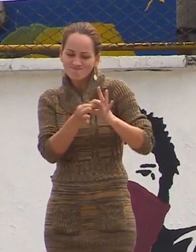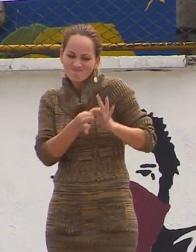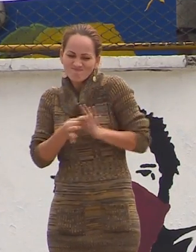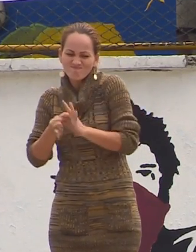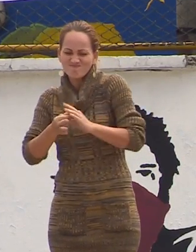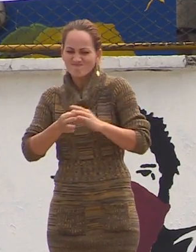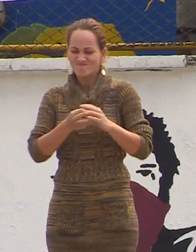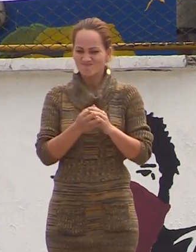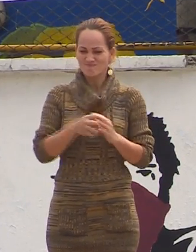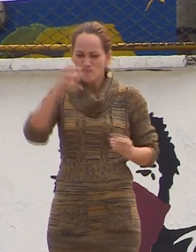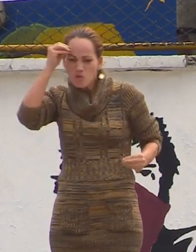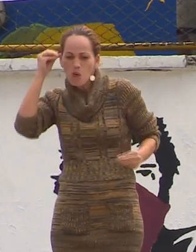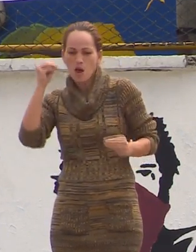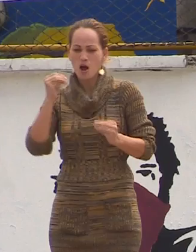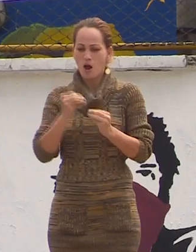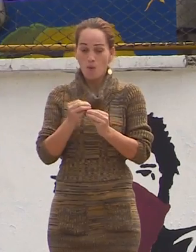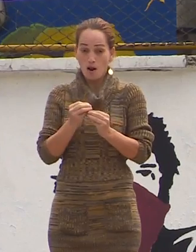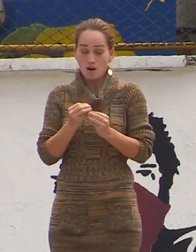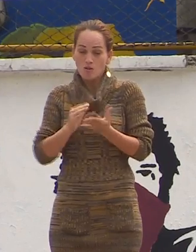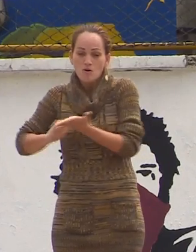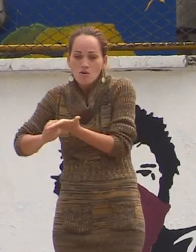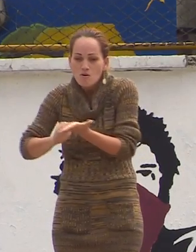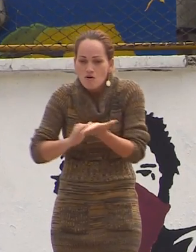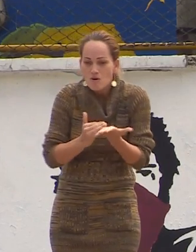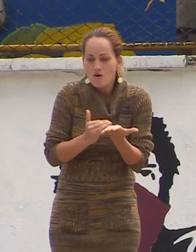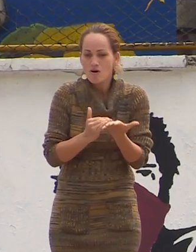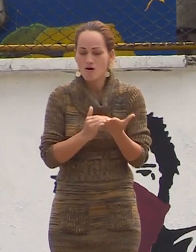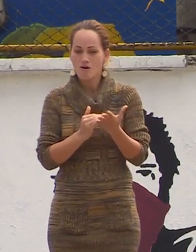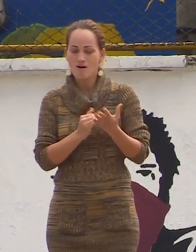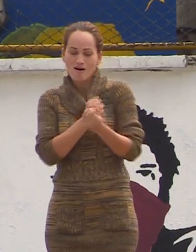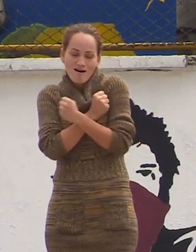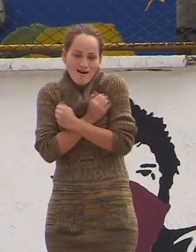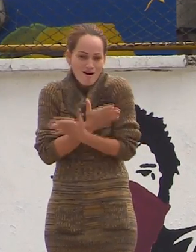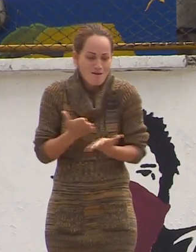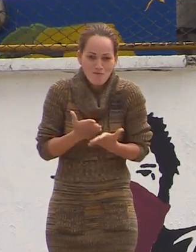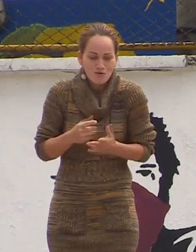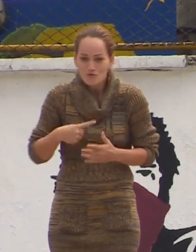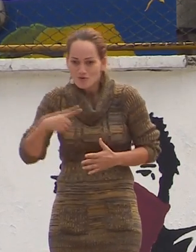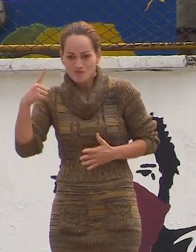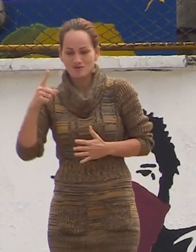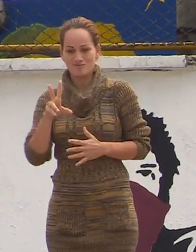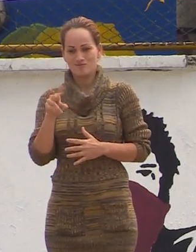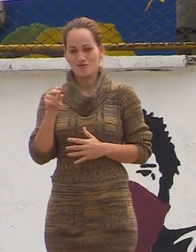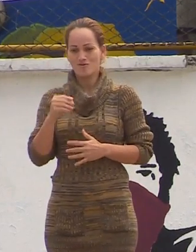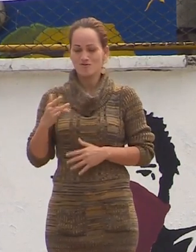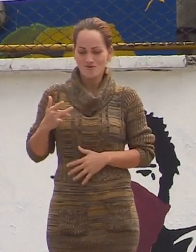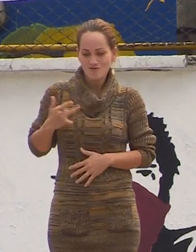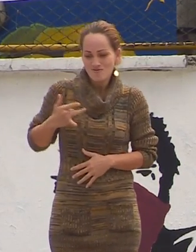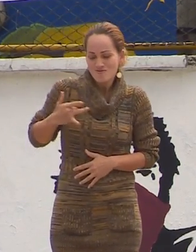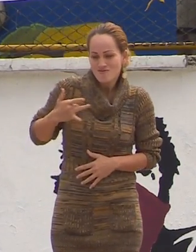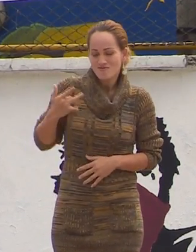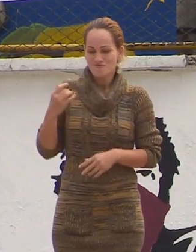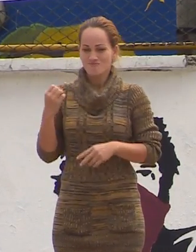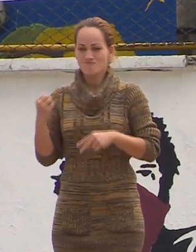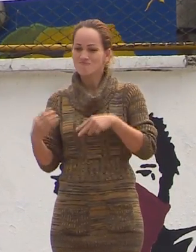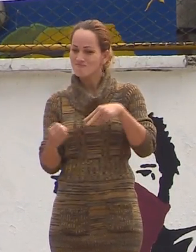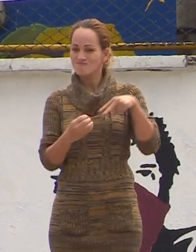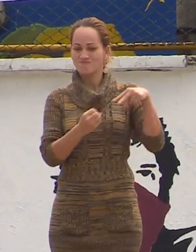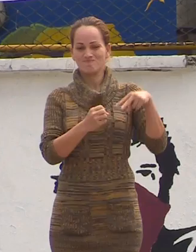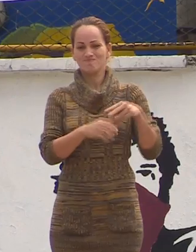conflictividad, el acuerdo instantáneo, la empatía inmediata, la plena satisfacción educativa.